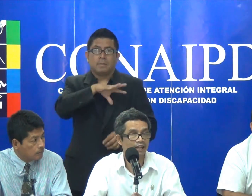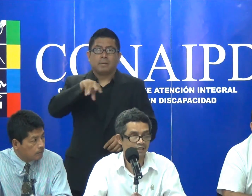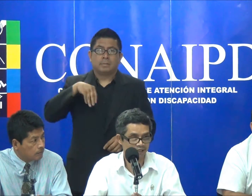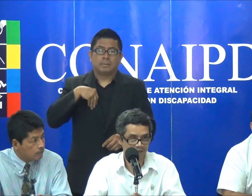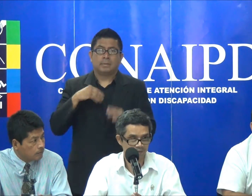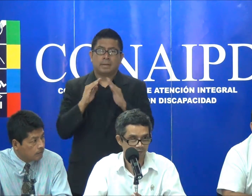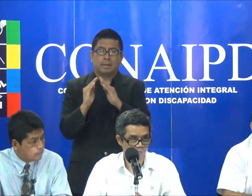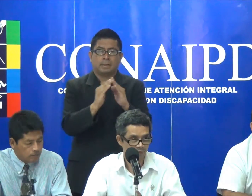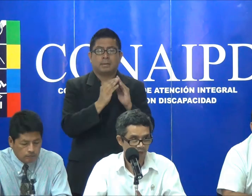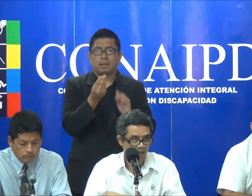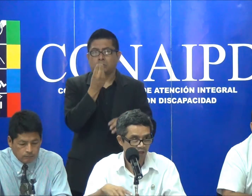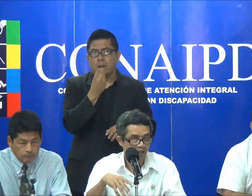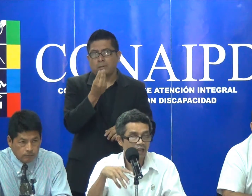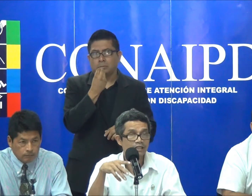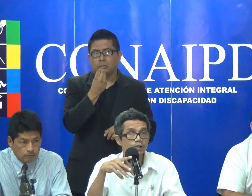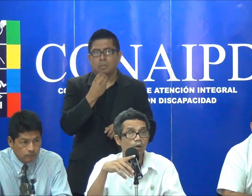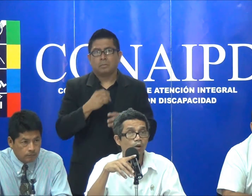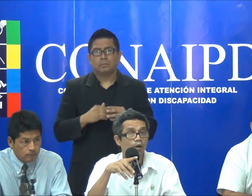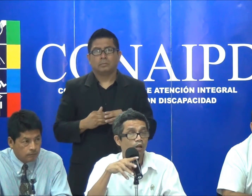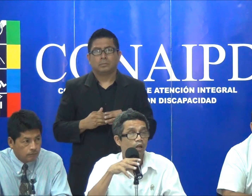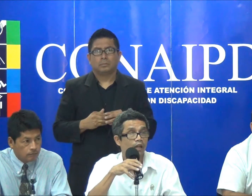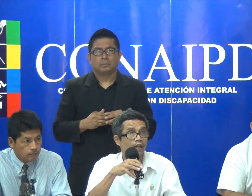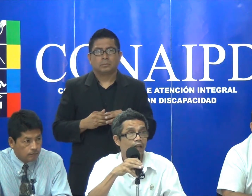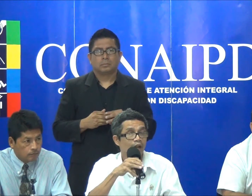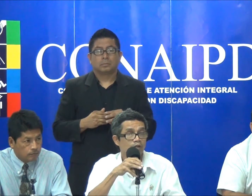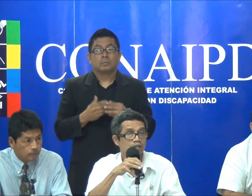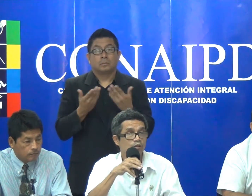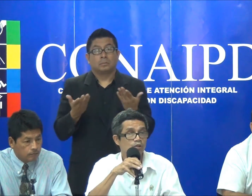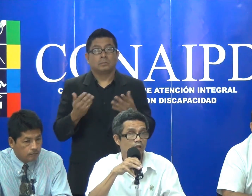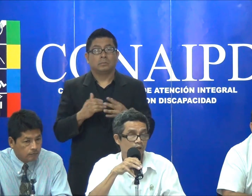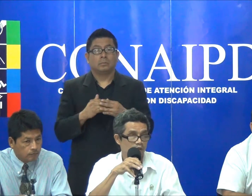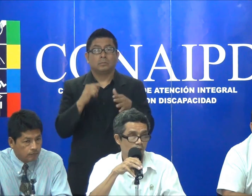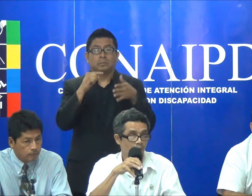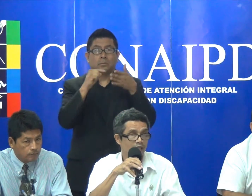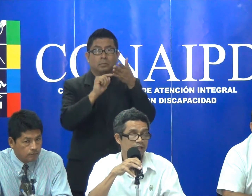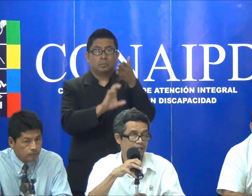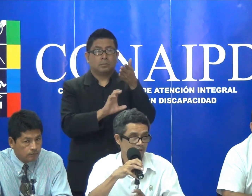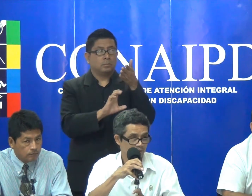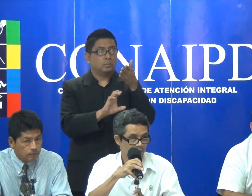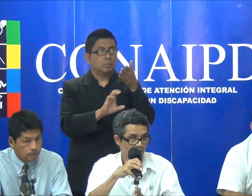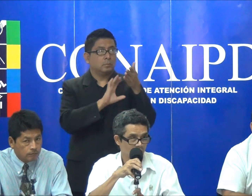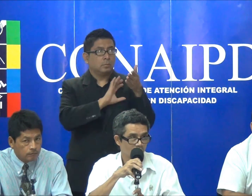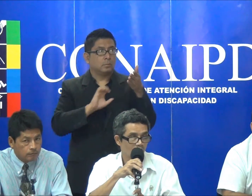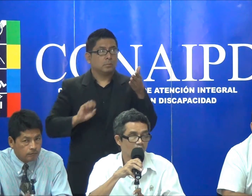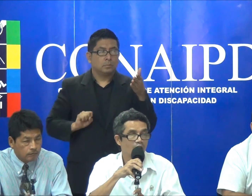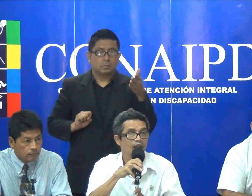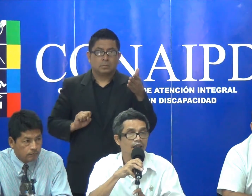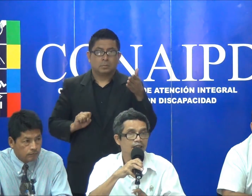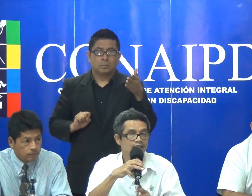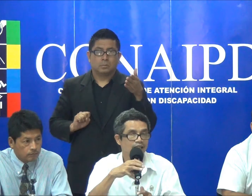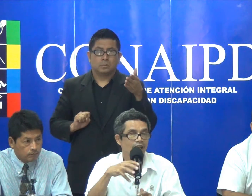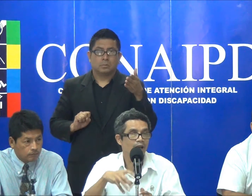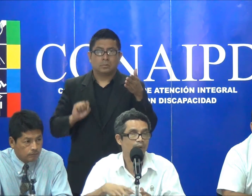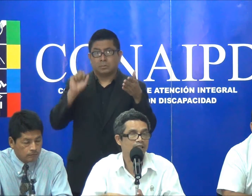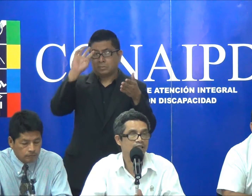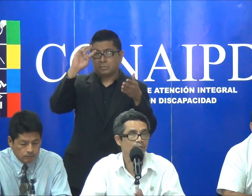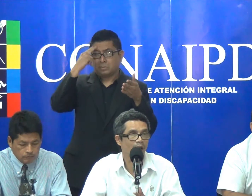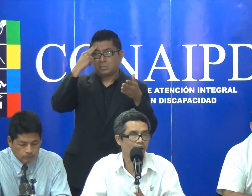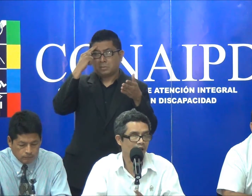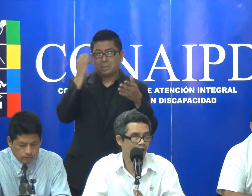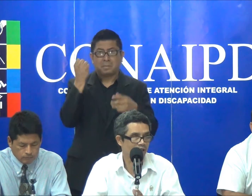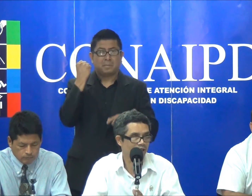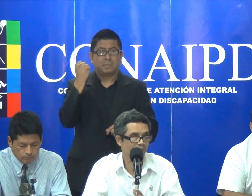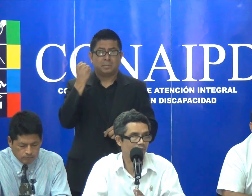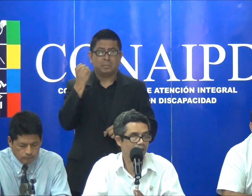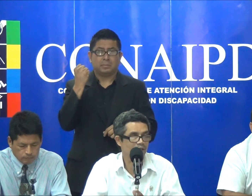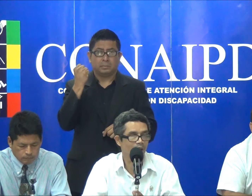nuestras casas. Esto, la Constitución de nuestro país es la